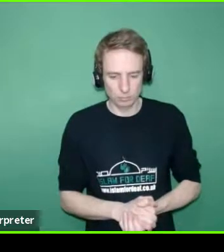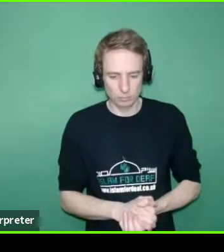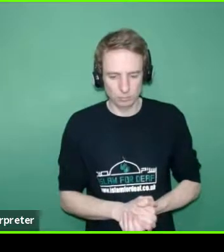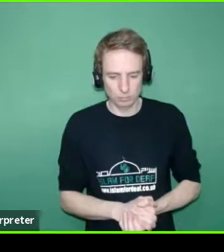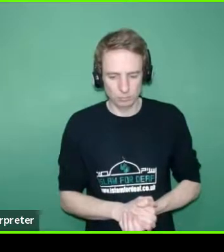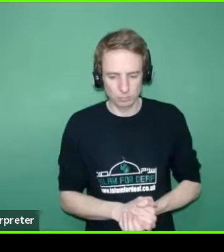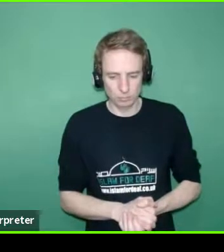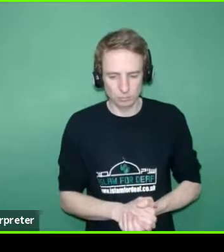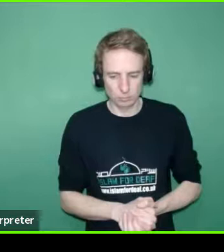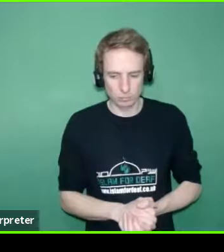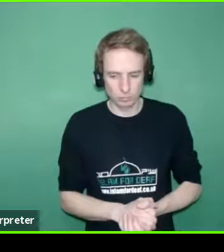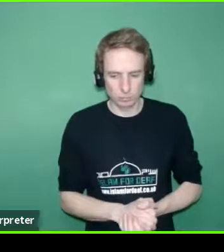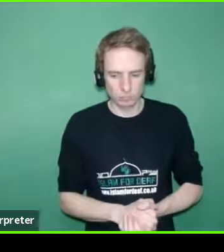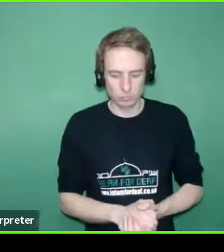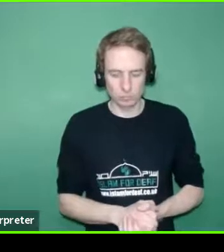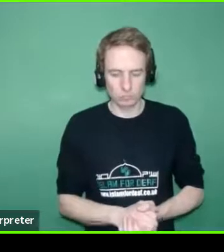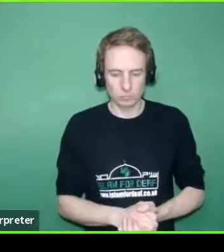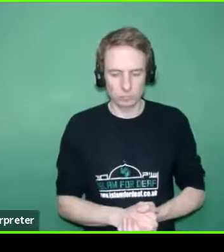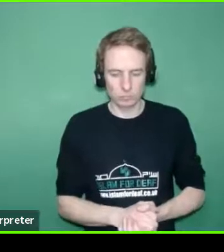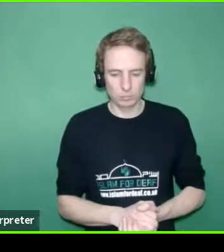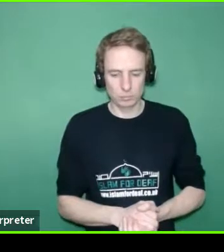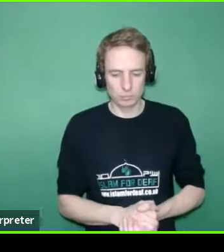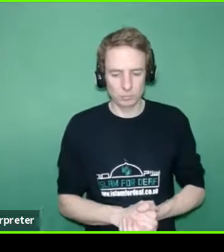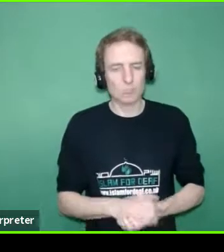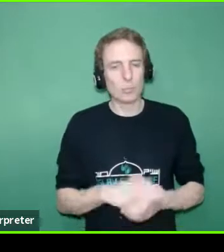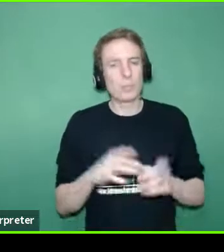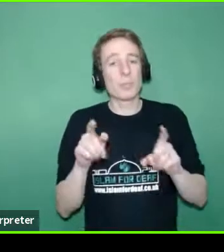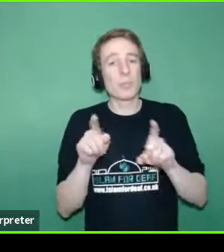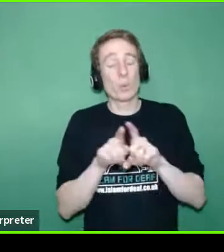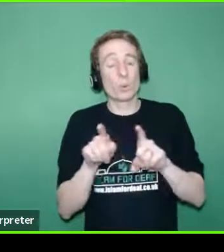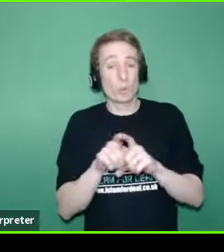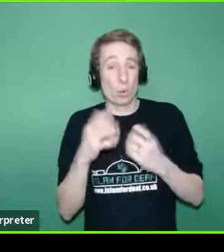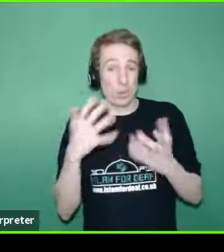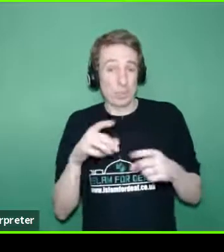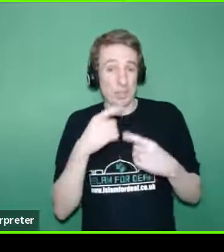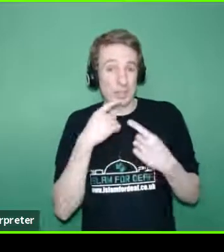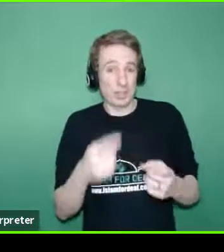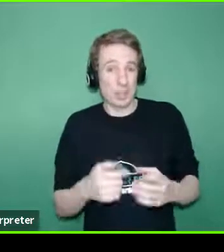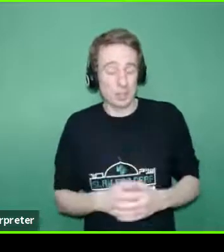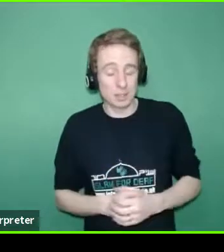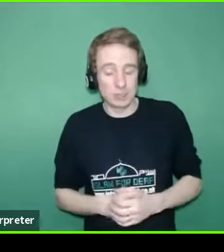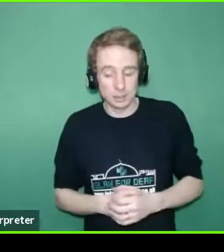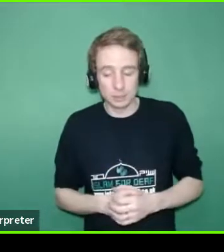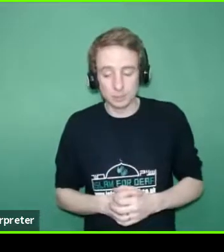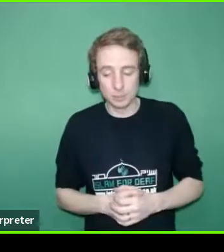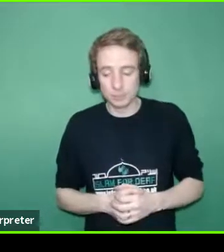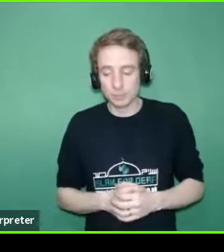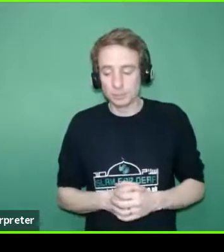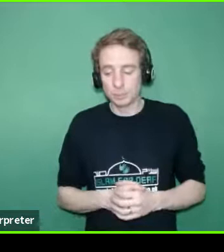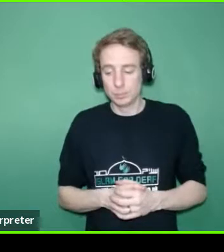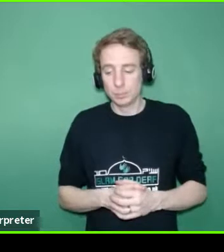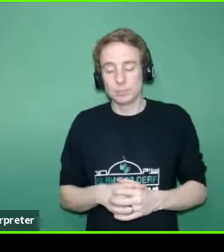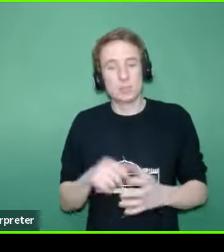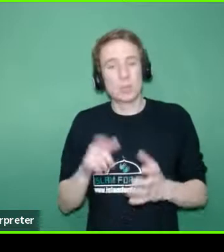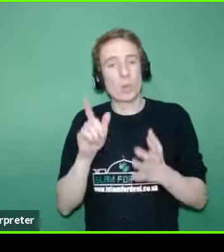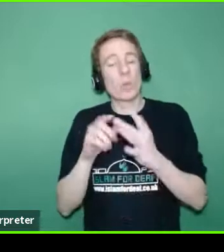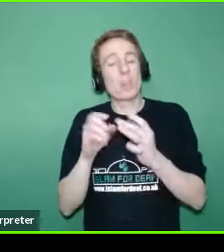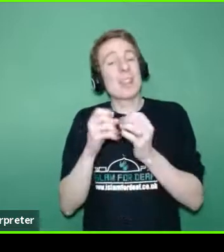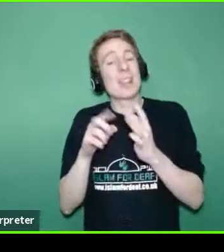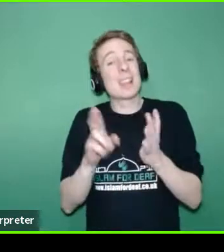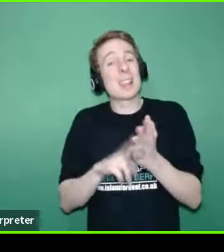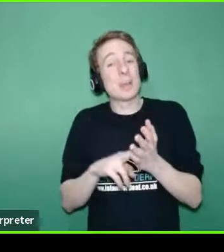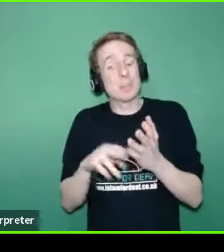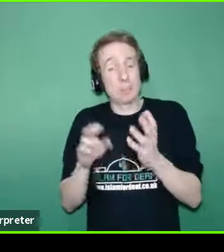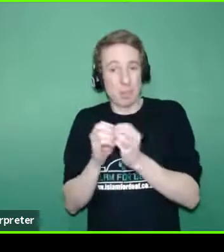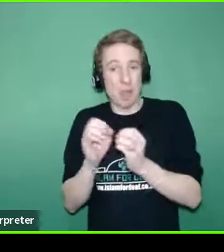نعم. And it was also mentioned in the religious verdicts of Sheikh Ibn Baz, may Allah have mercy